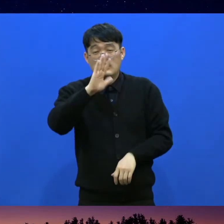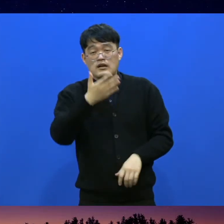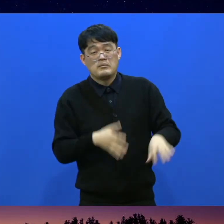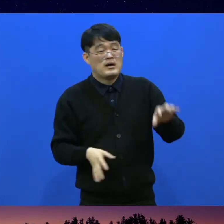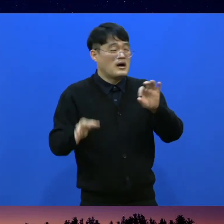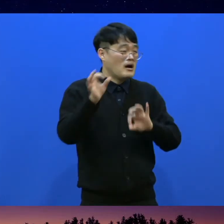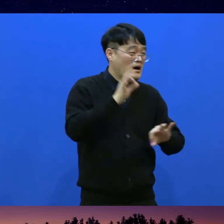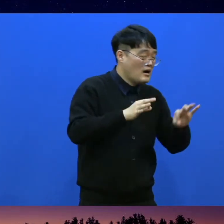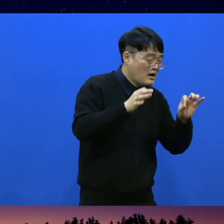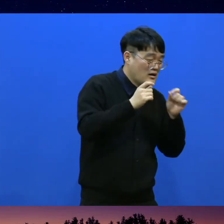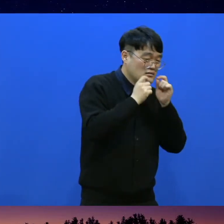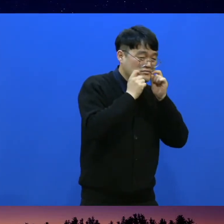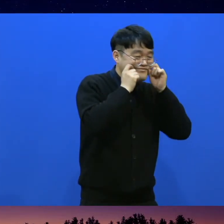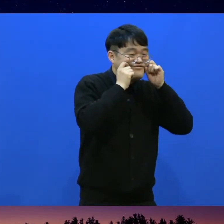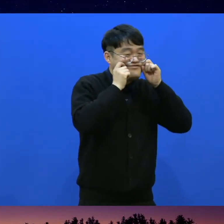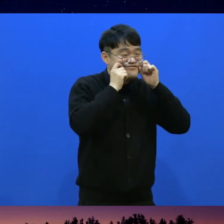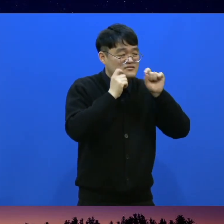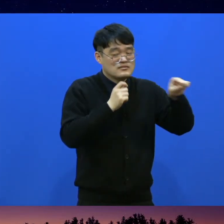그 수장하고 뭐